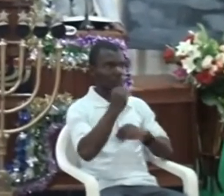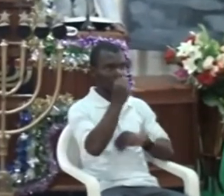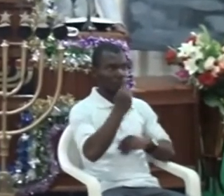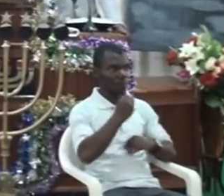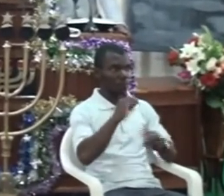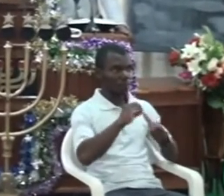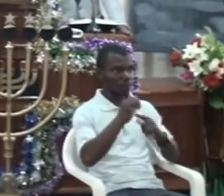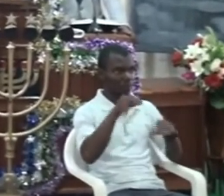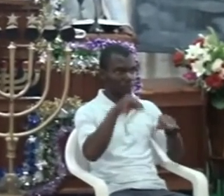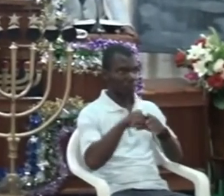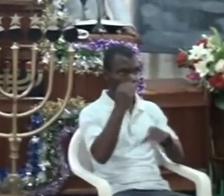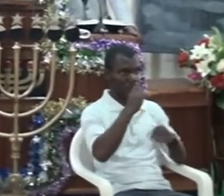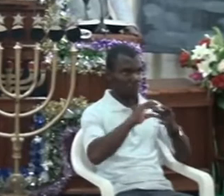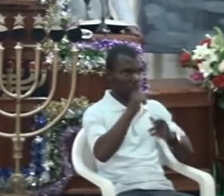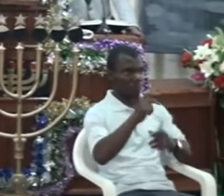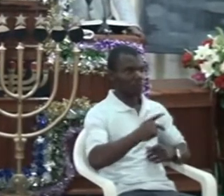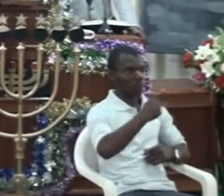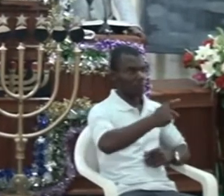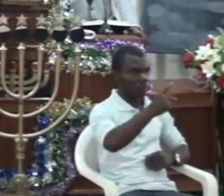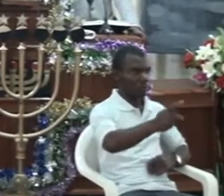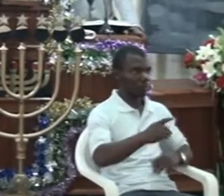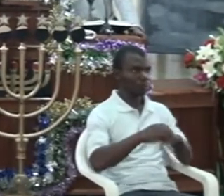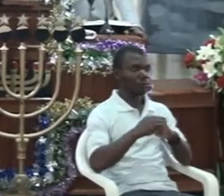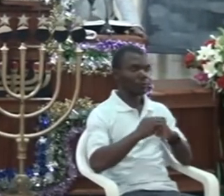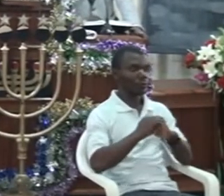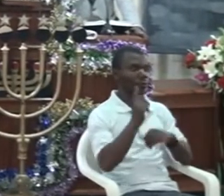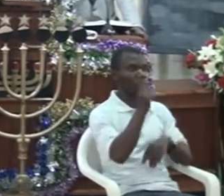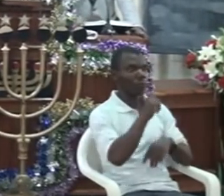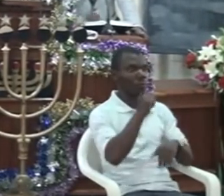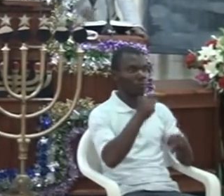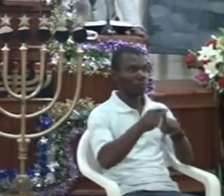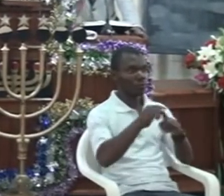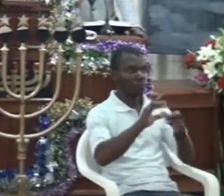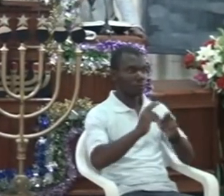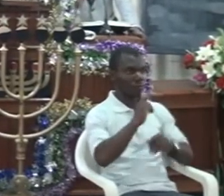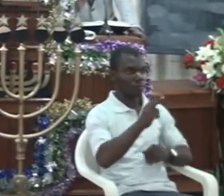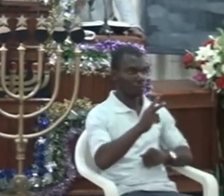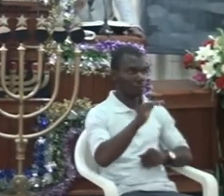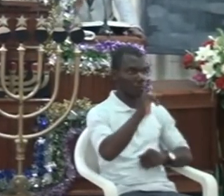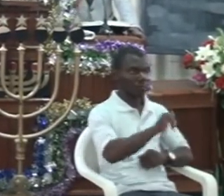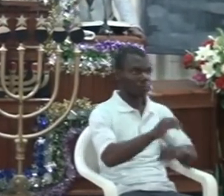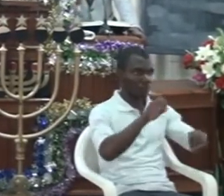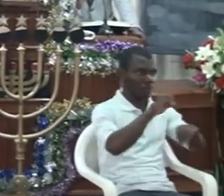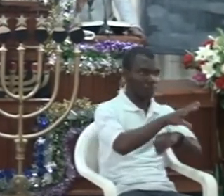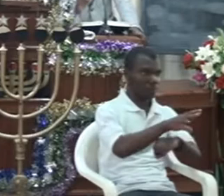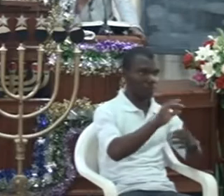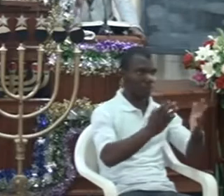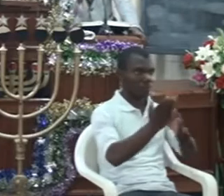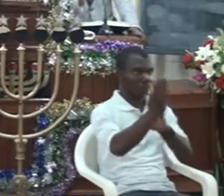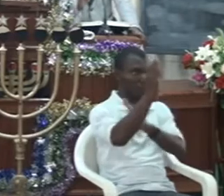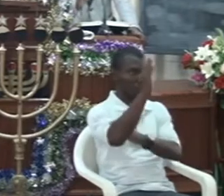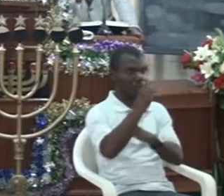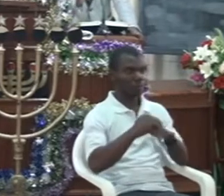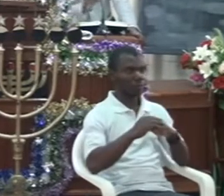wala kinywani mwa uzao wako. Kwenye roho, kwenye neno la kweli linatumwa na Mungu. Là où la parole de